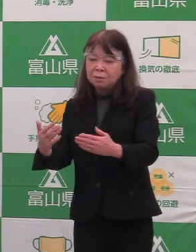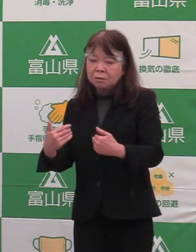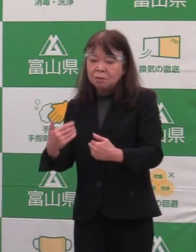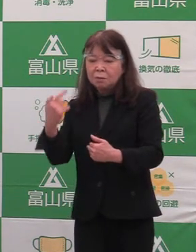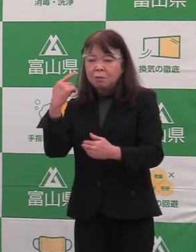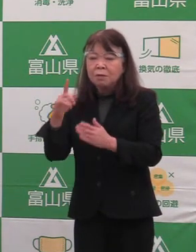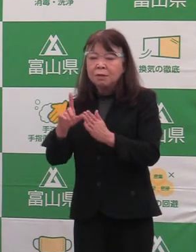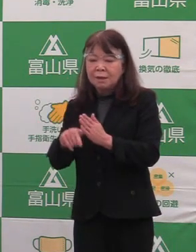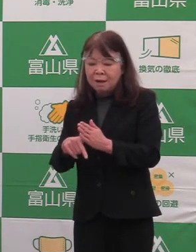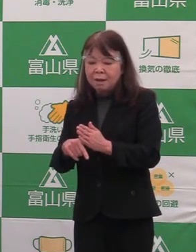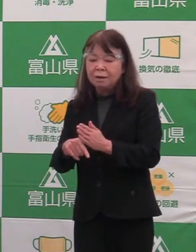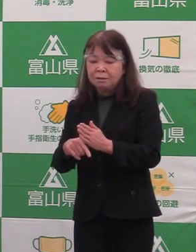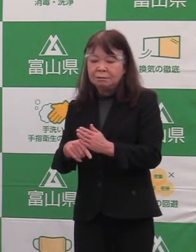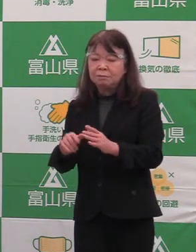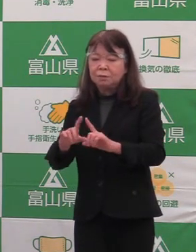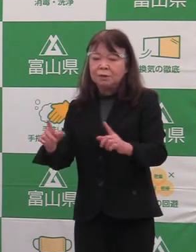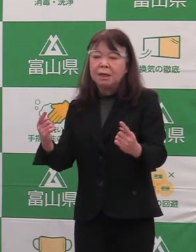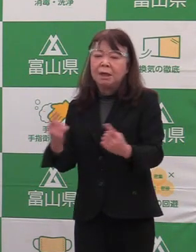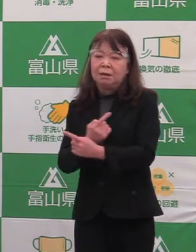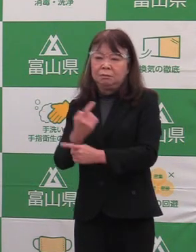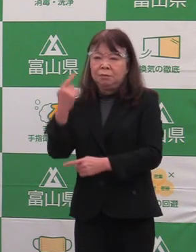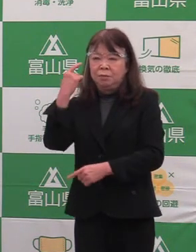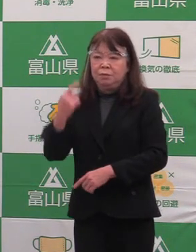ればまた変えることはやぶさかではありません。